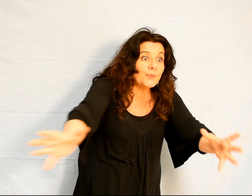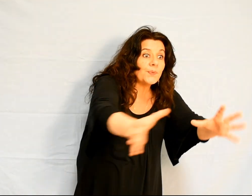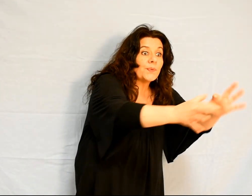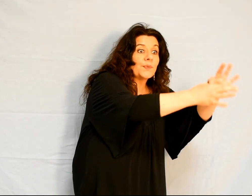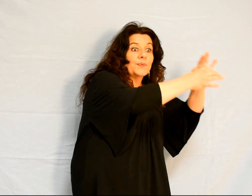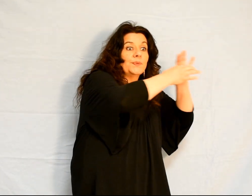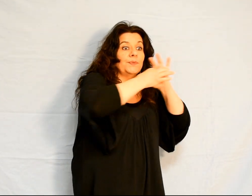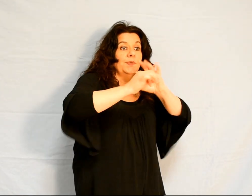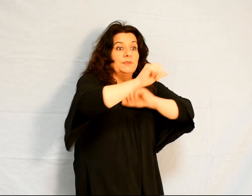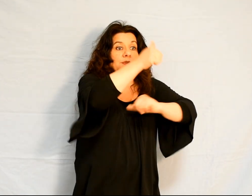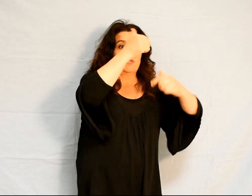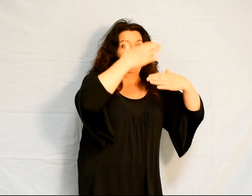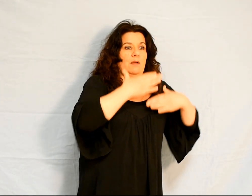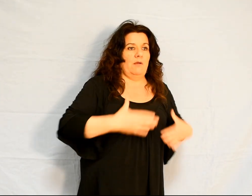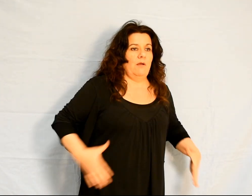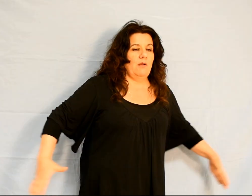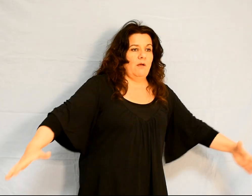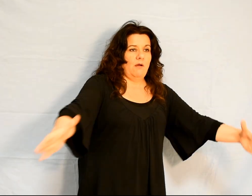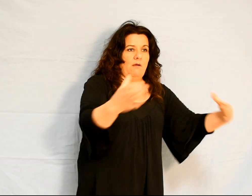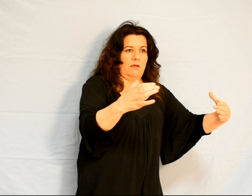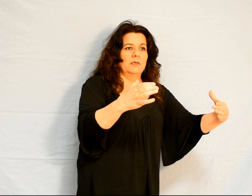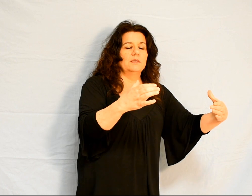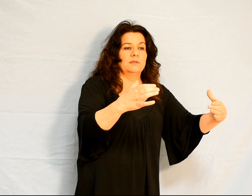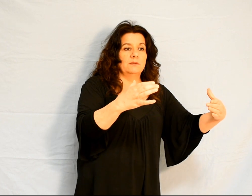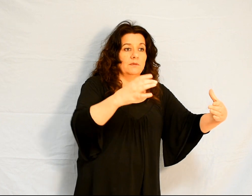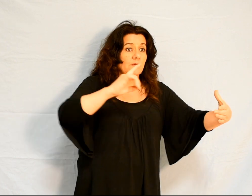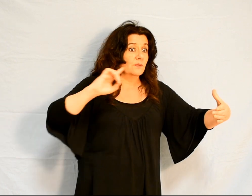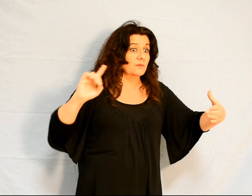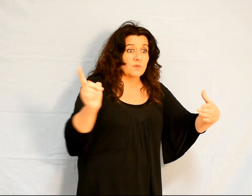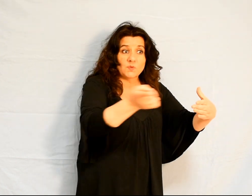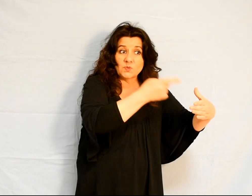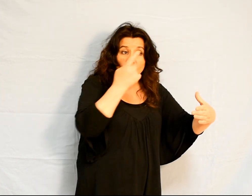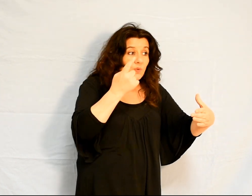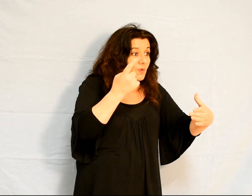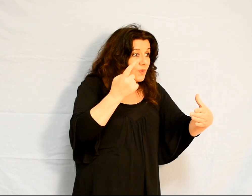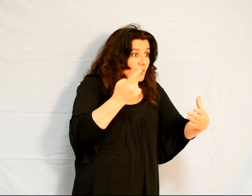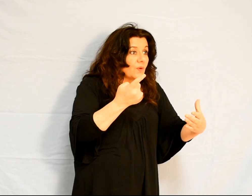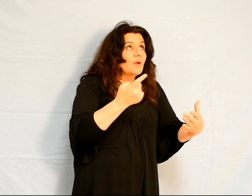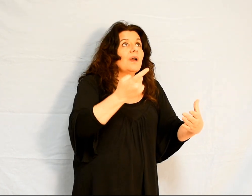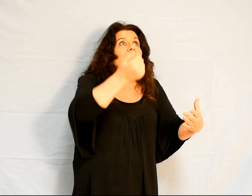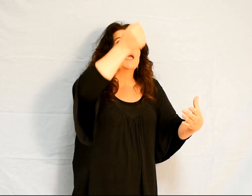Tous, nous avons été désaltérés par un esprit unique.